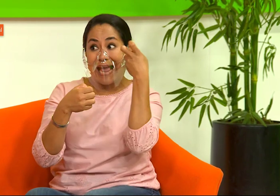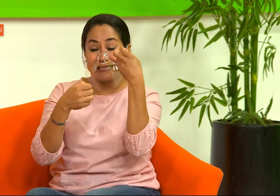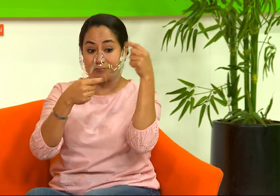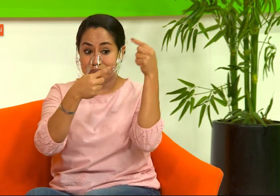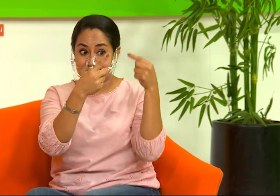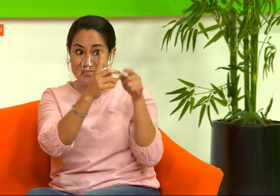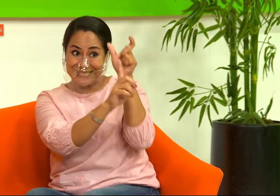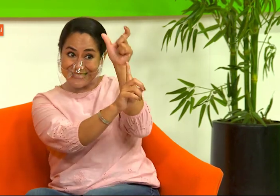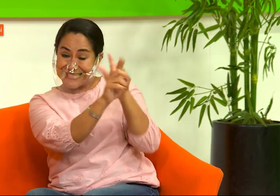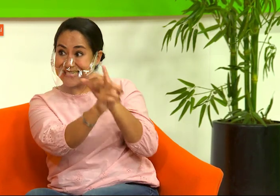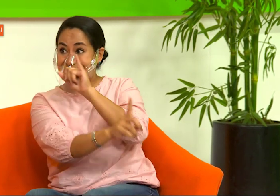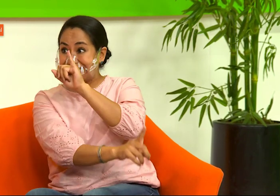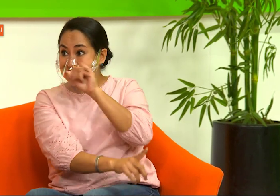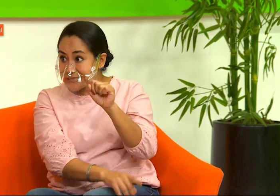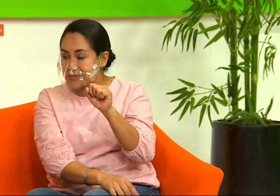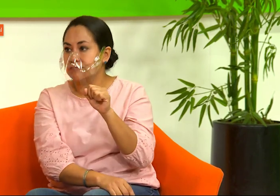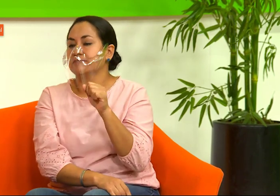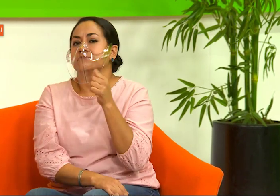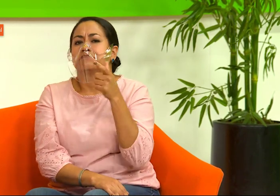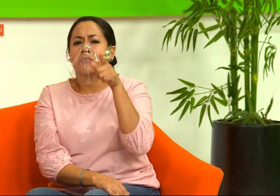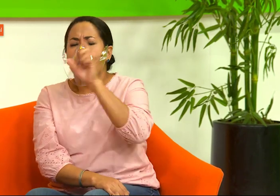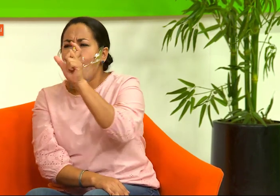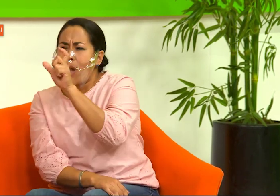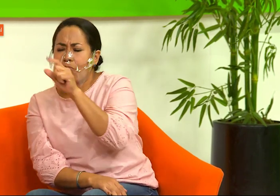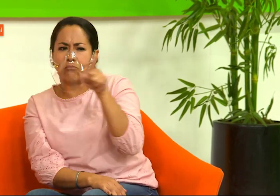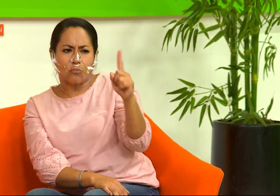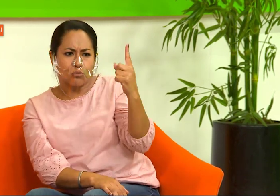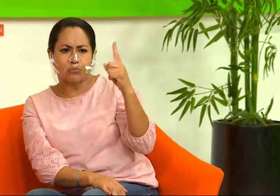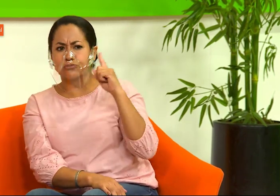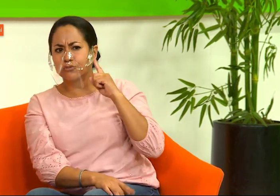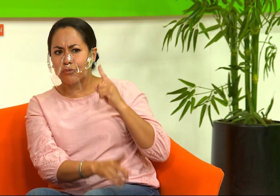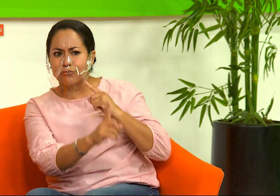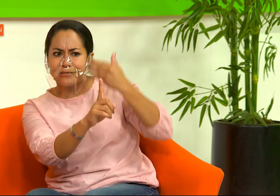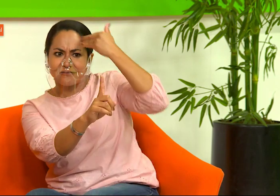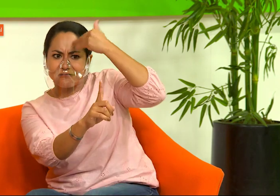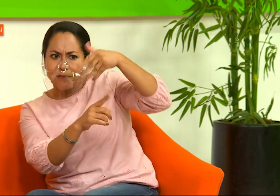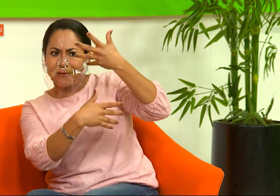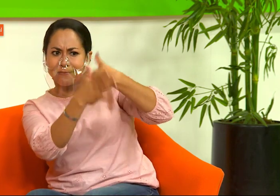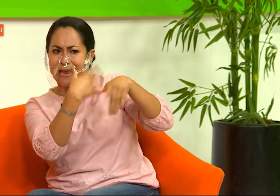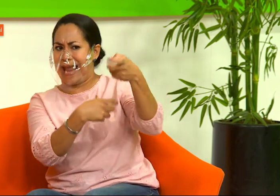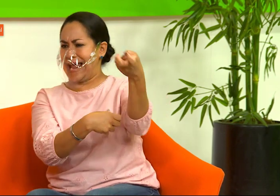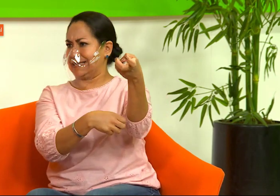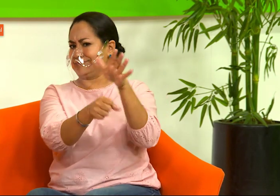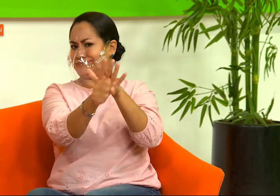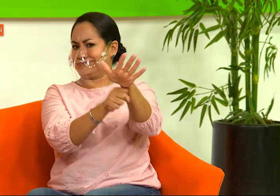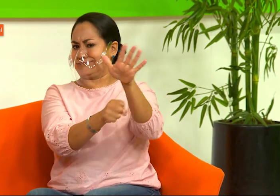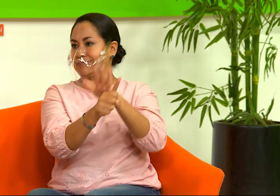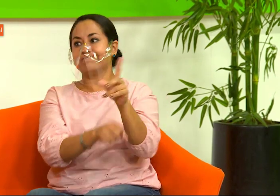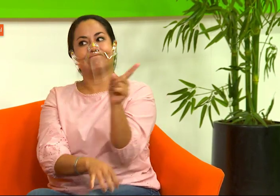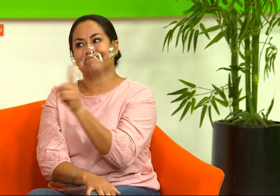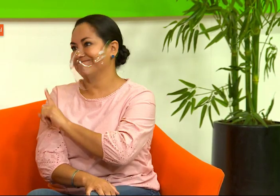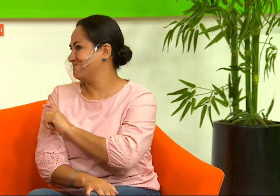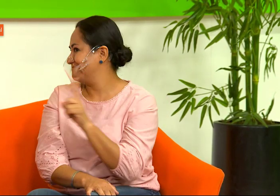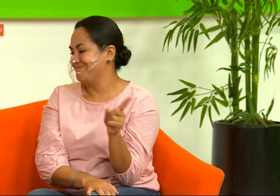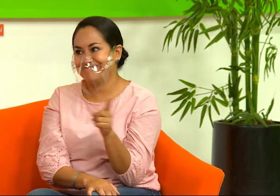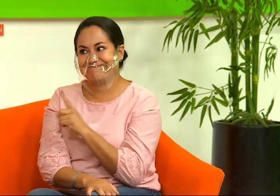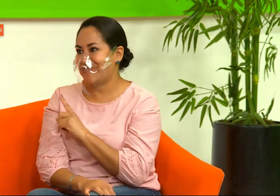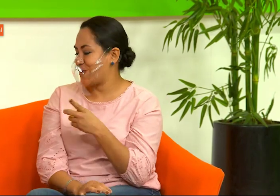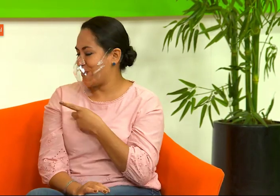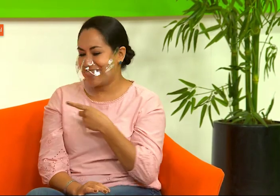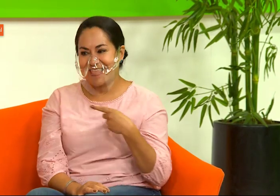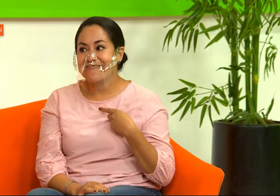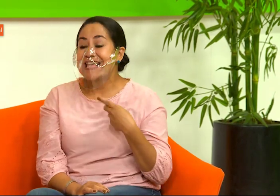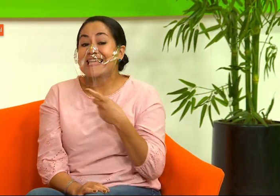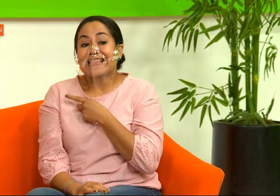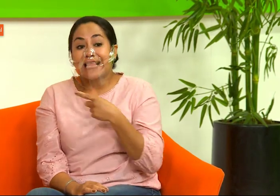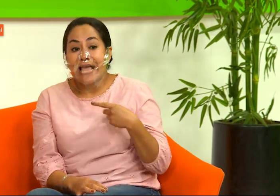enseñar a los alumnos, cuál es importante enseñarlos. Ese sería el perfil del instructor sordo. No es solamente